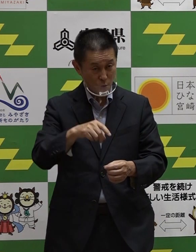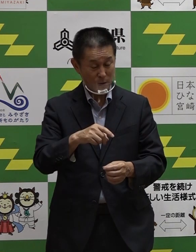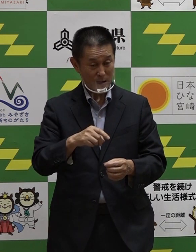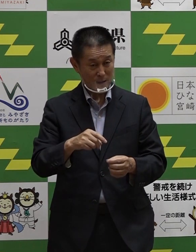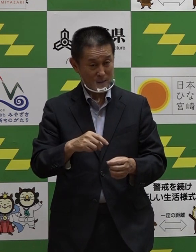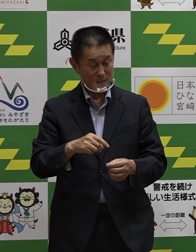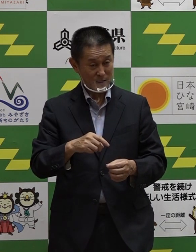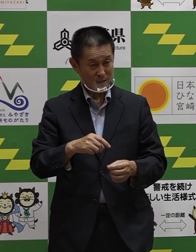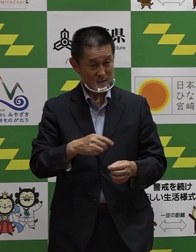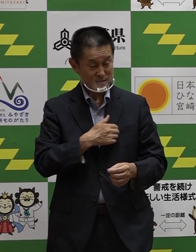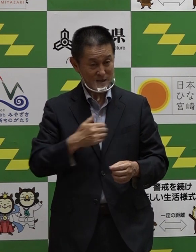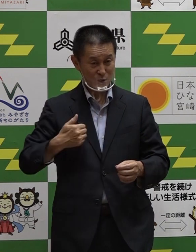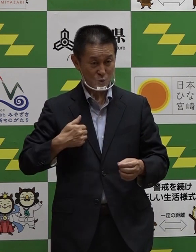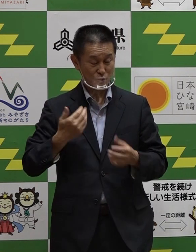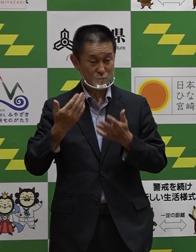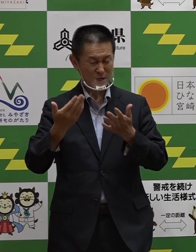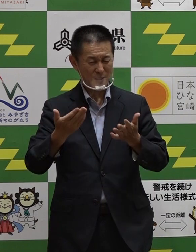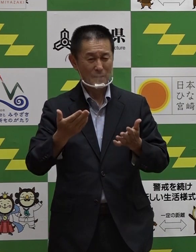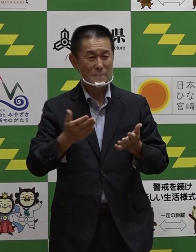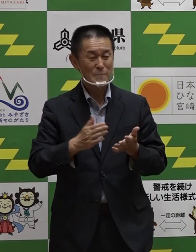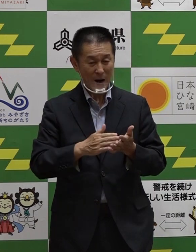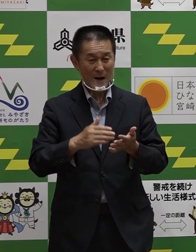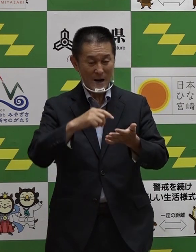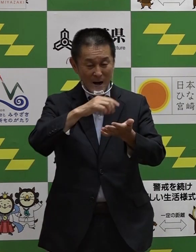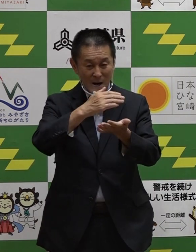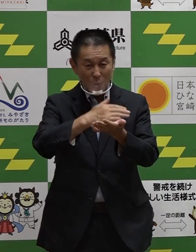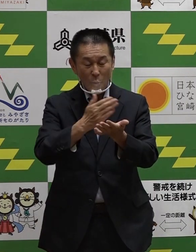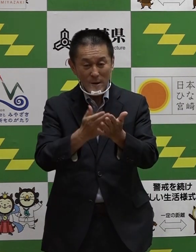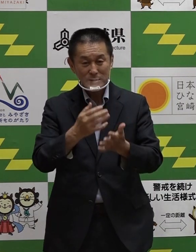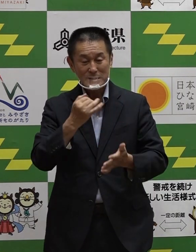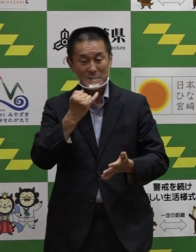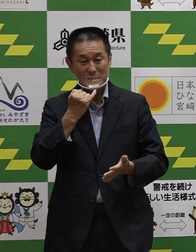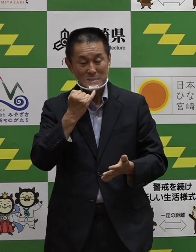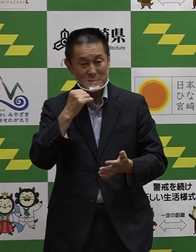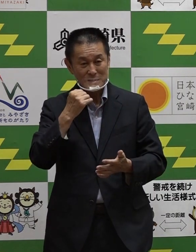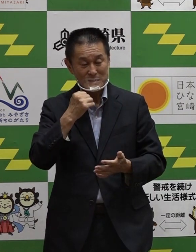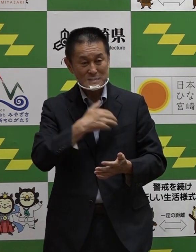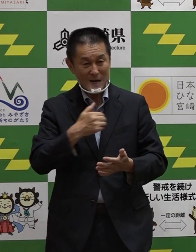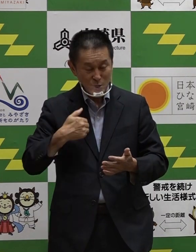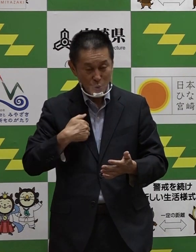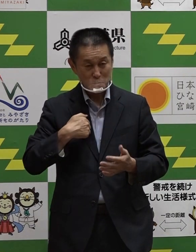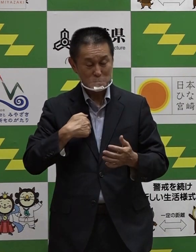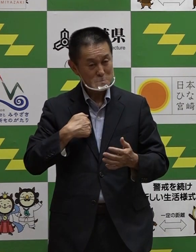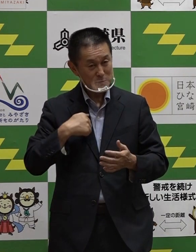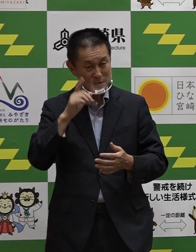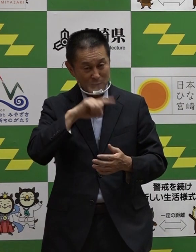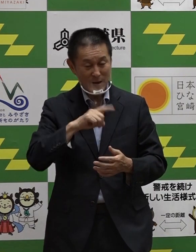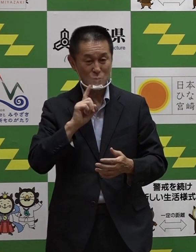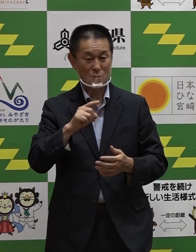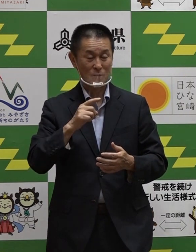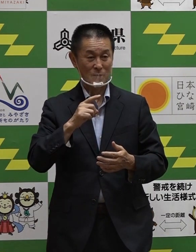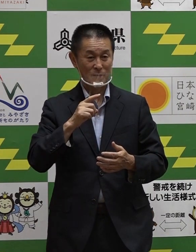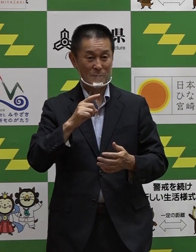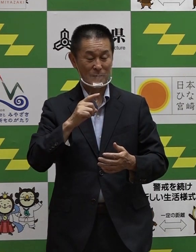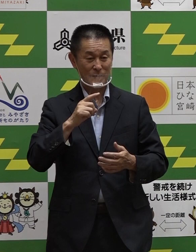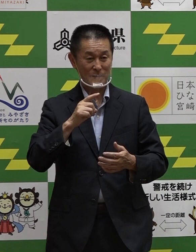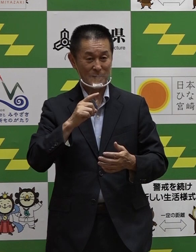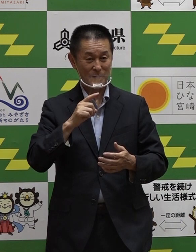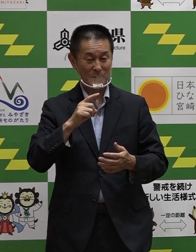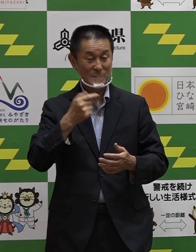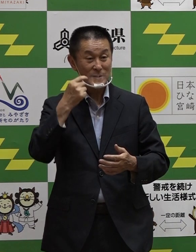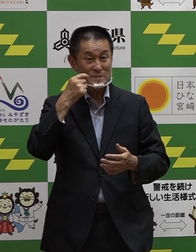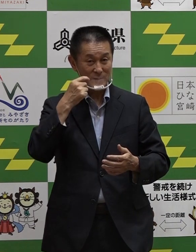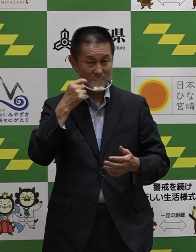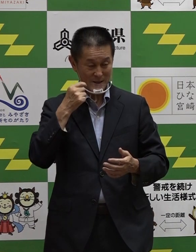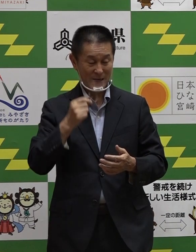というところになります か。まあ、それを個別にいい悪いということを、なかなかですね、言える話